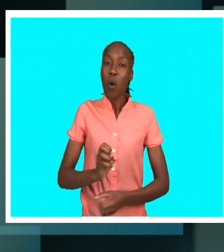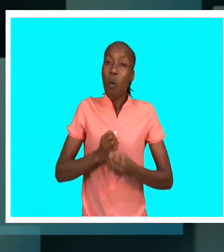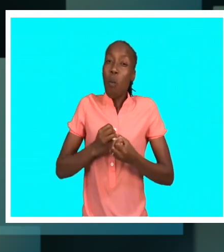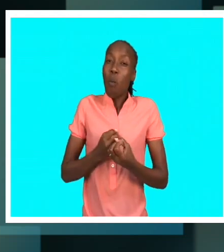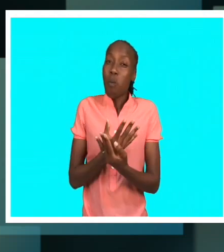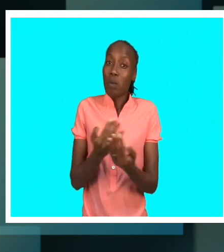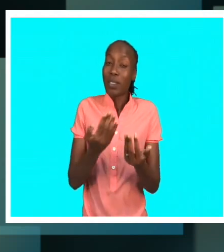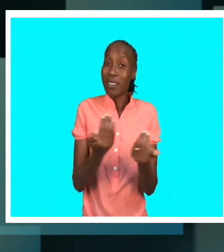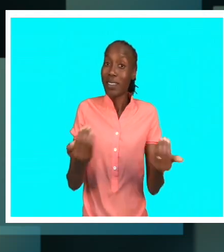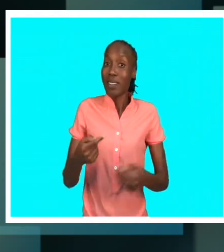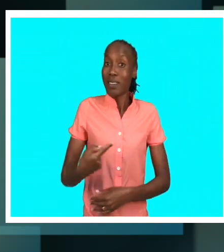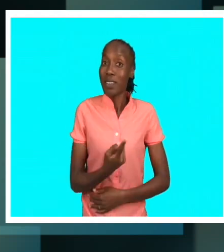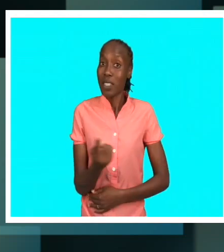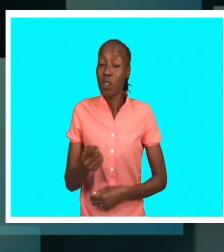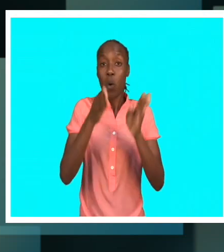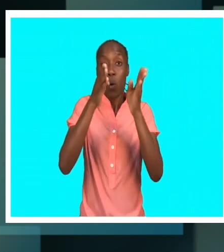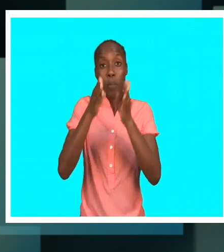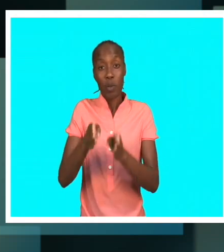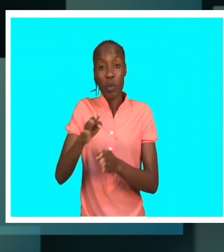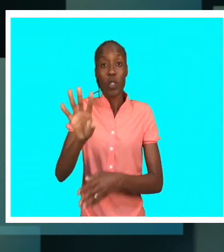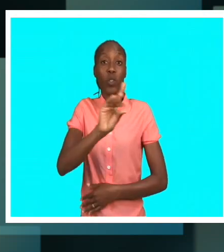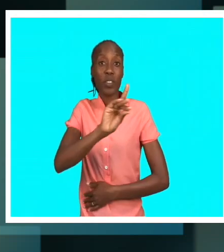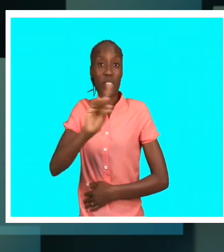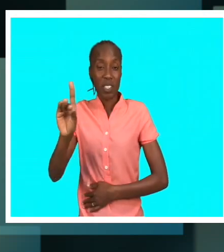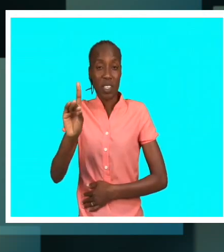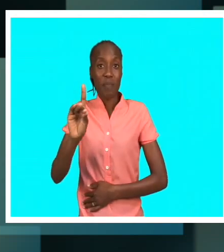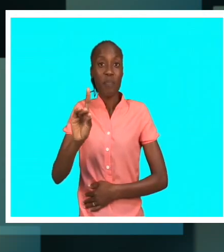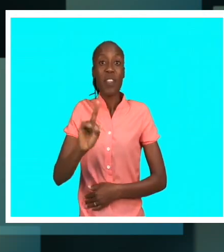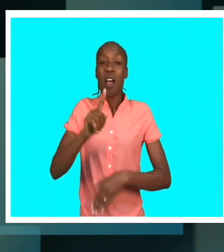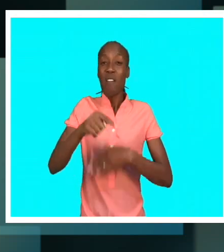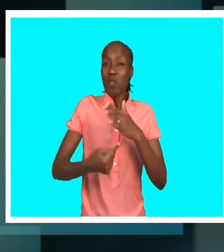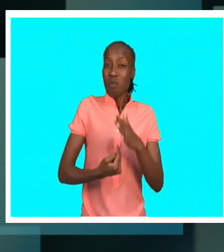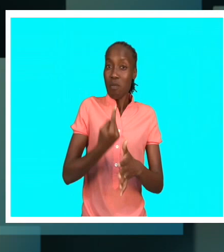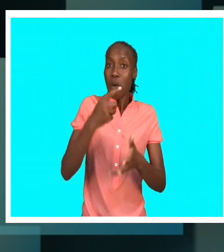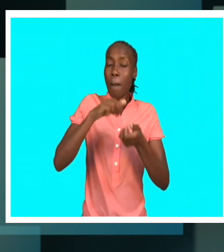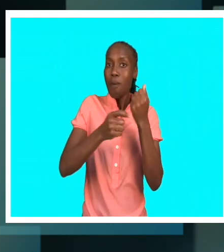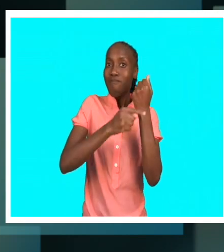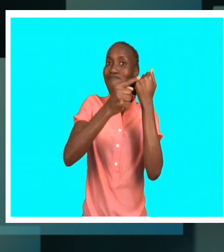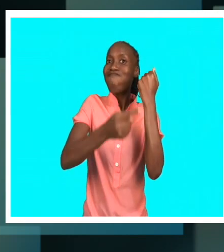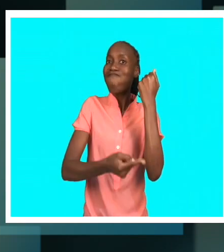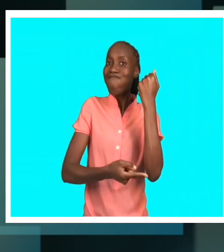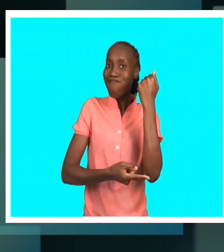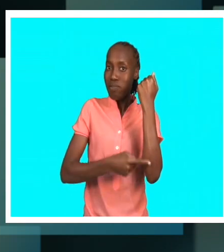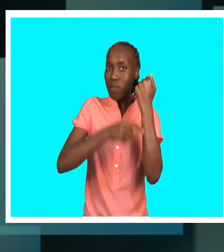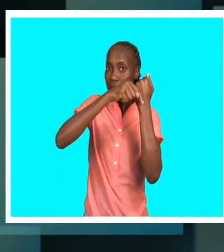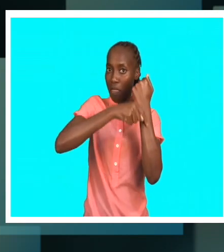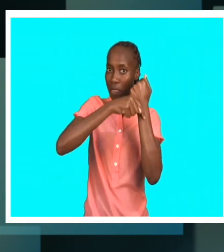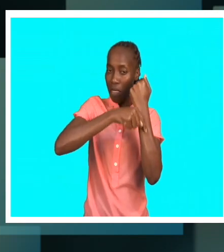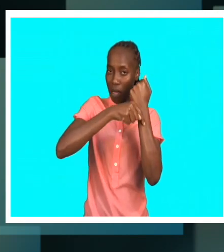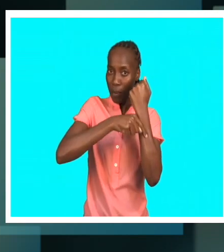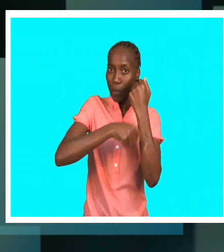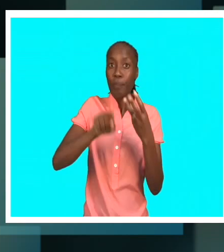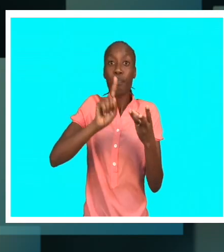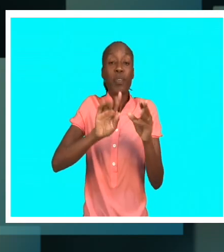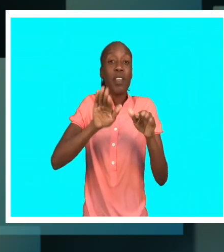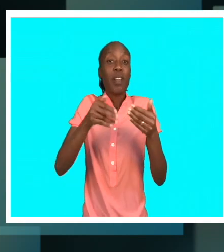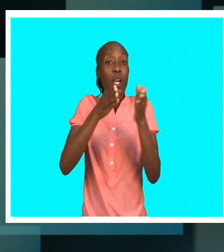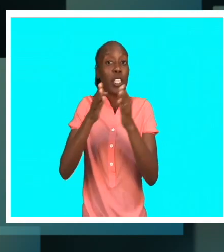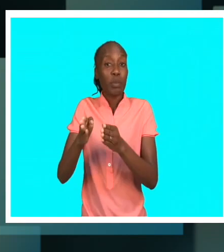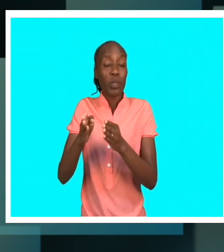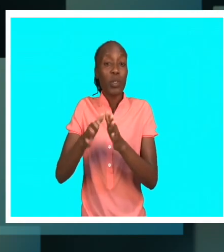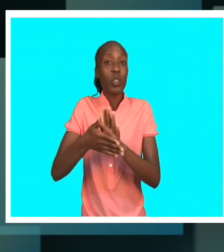muitas dessas crianças ou pessoas com deficiência, às vezes, é má formação genética. Então, as pessoas